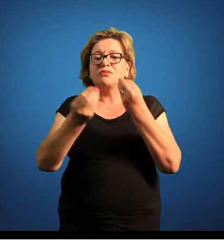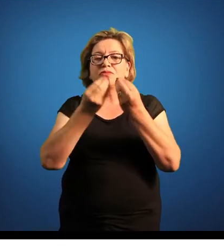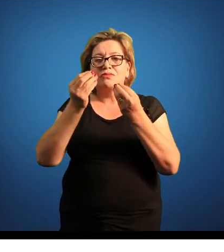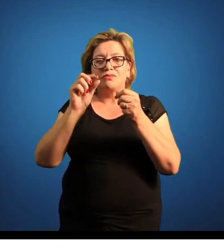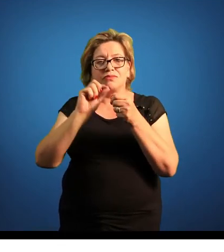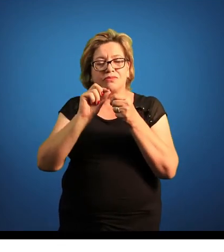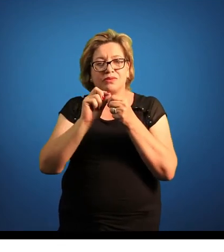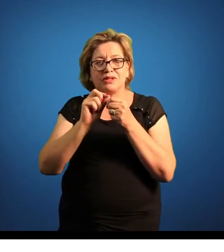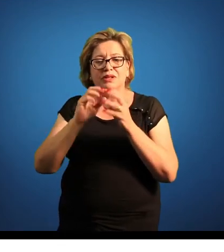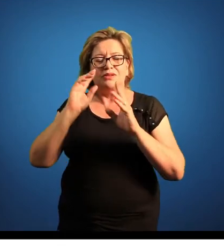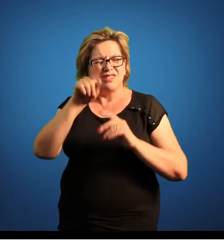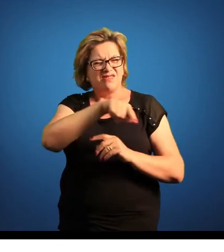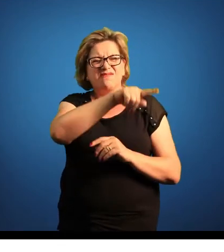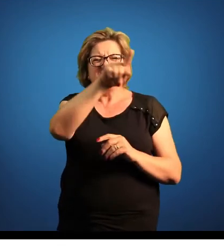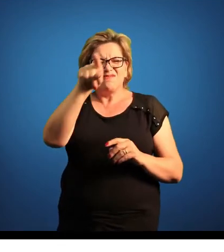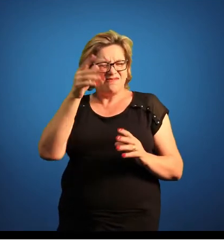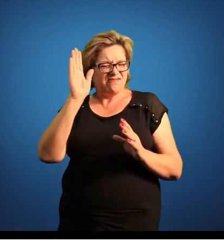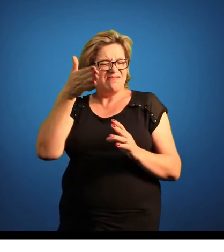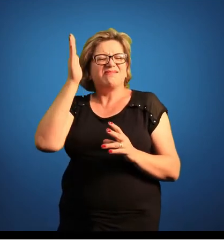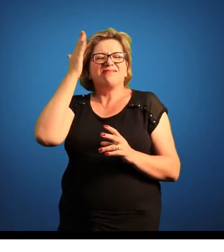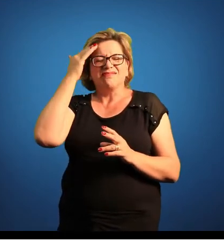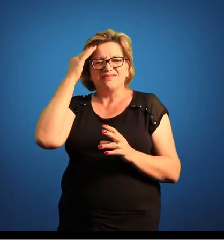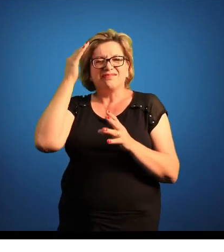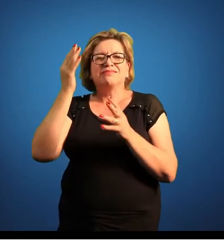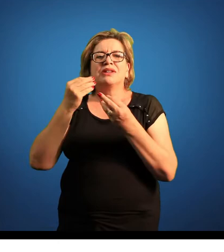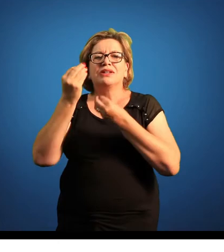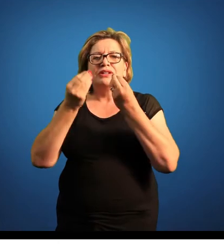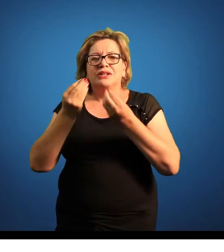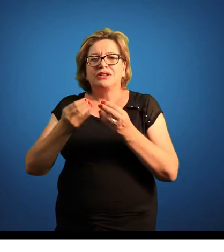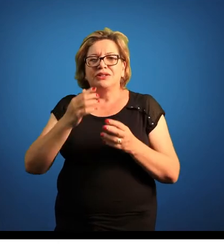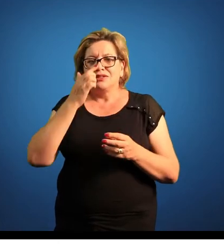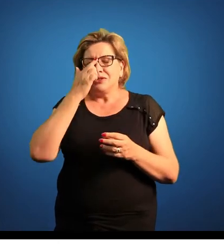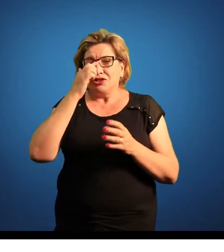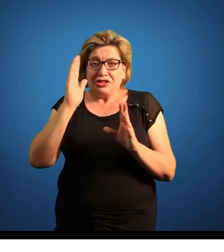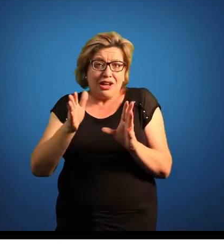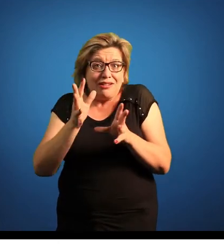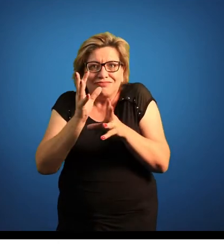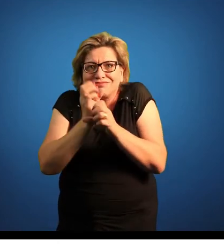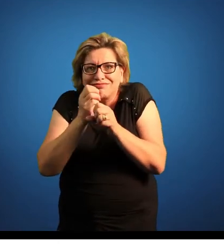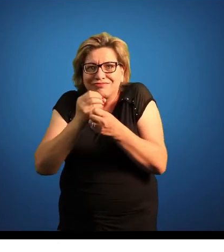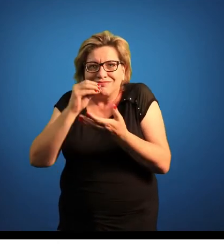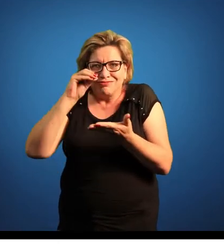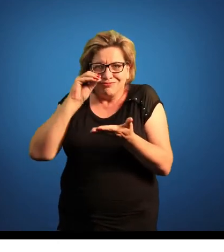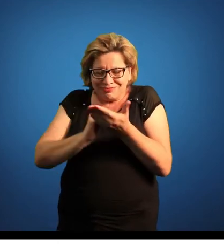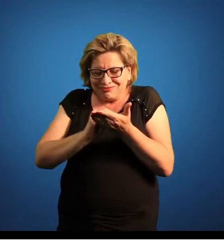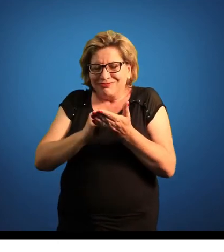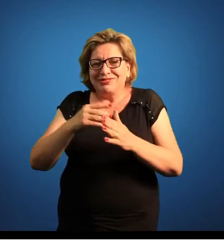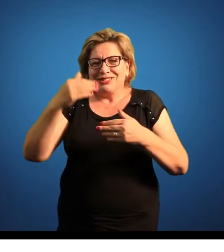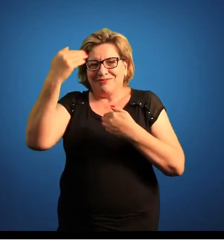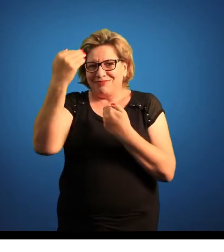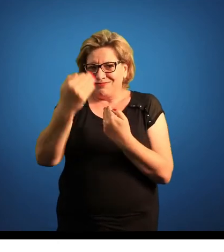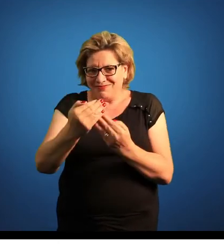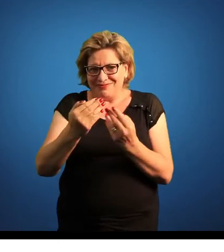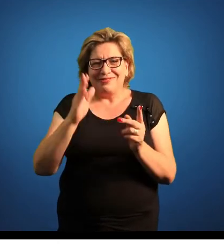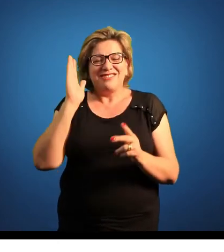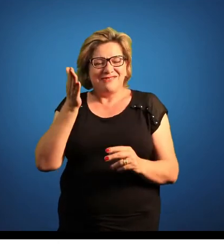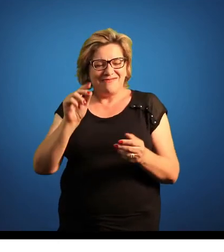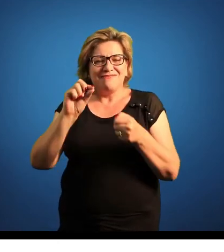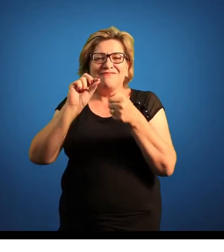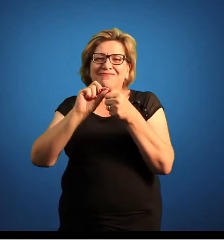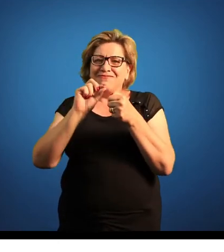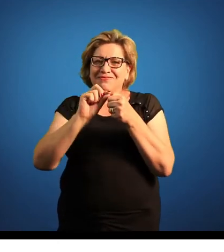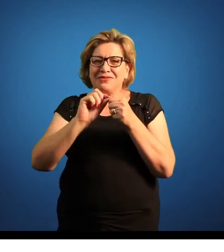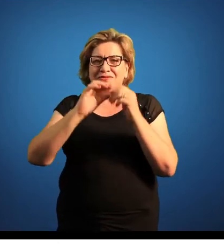média? Todo mundo já calculou média na vida. Seja da sua nota, quando você estava fazendo prova, né? Você